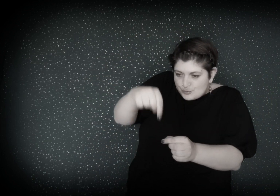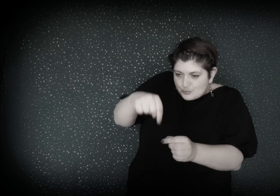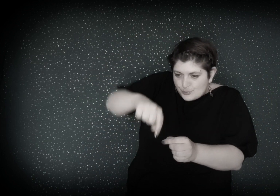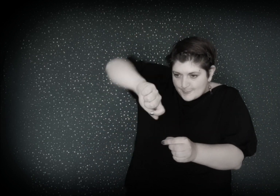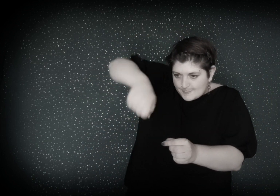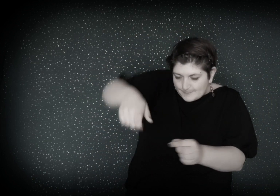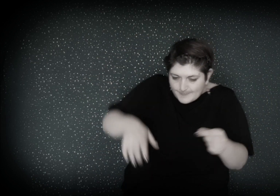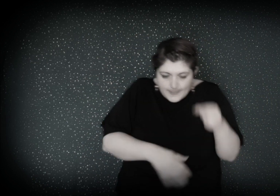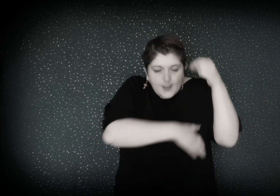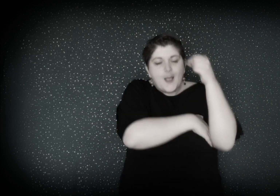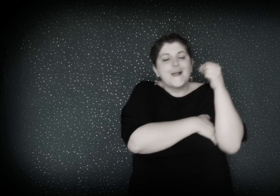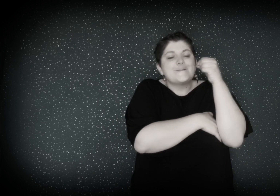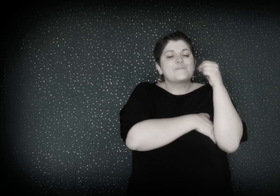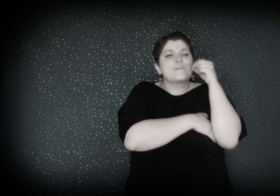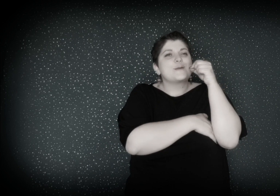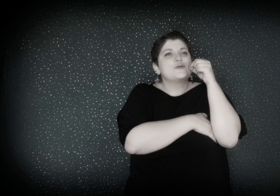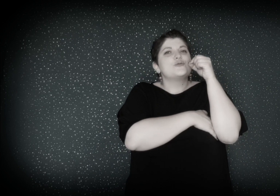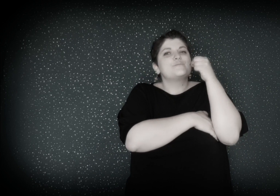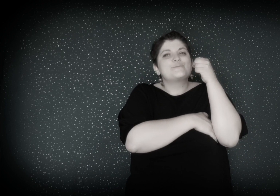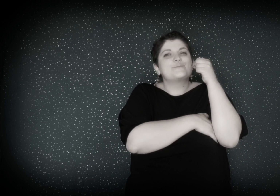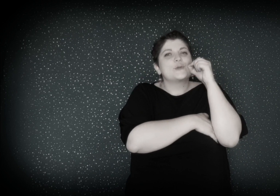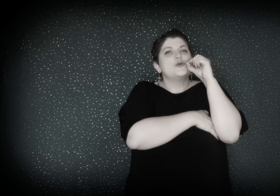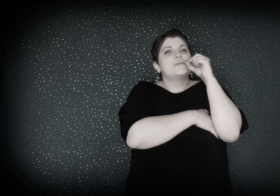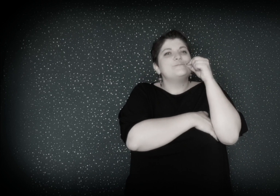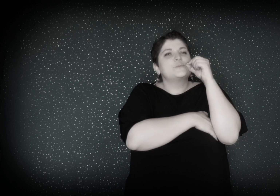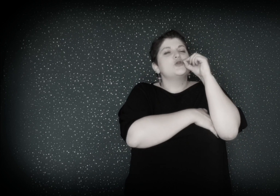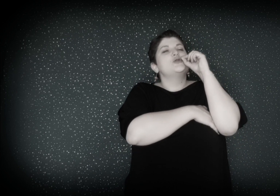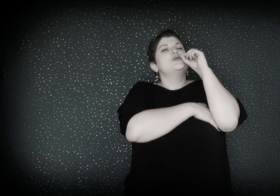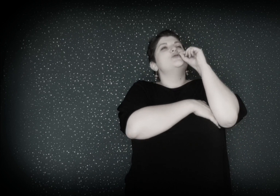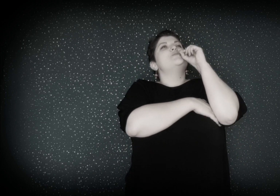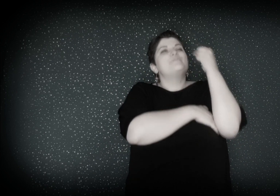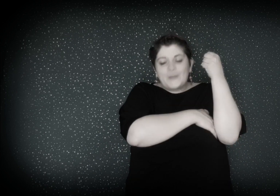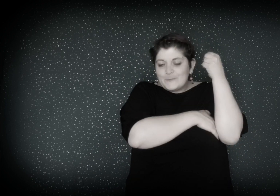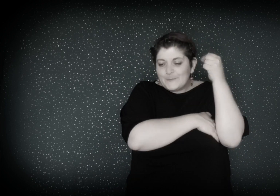Elle but une tasse de thé de son samovar.